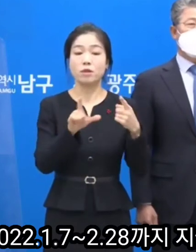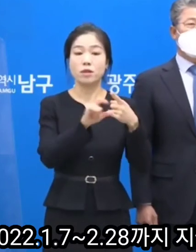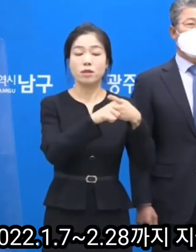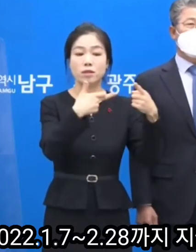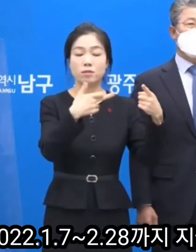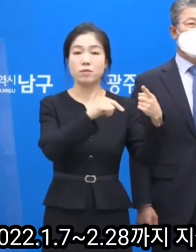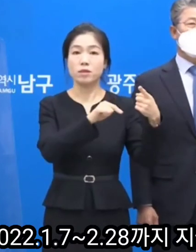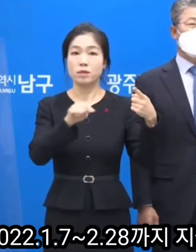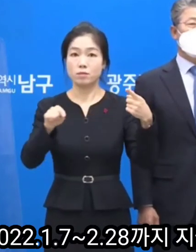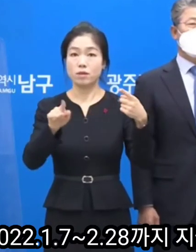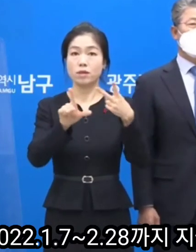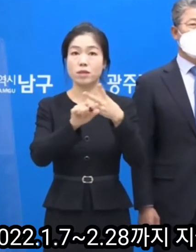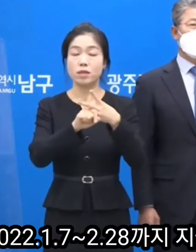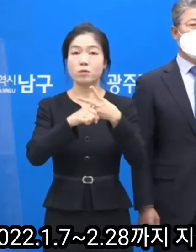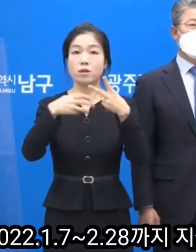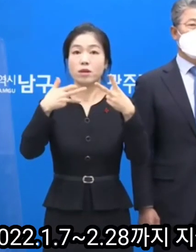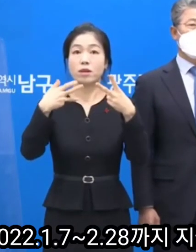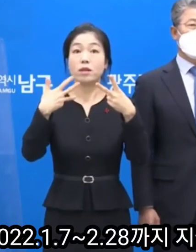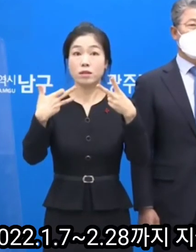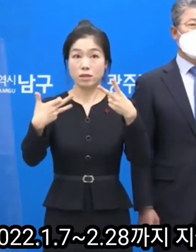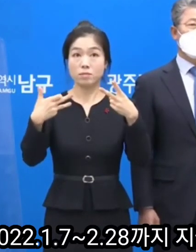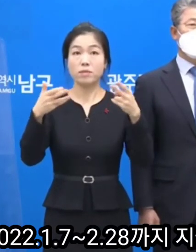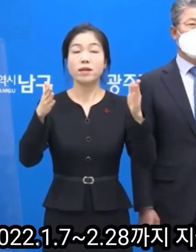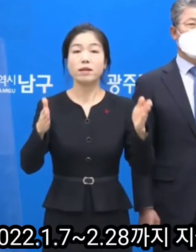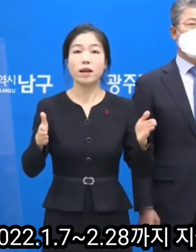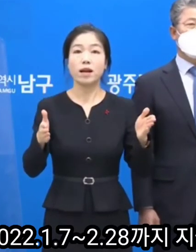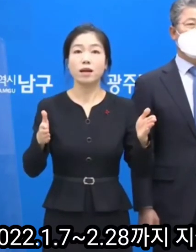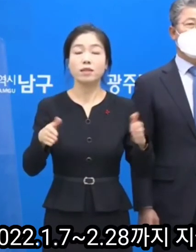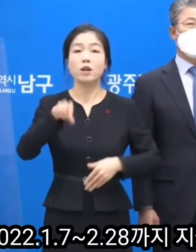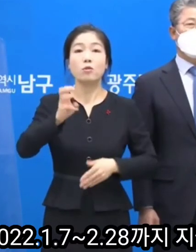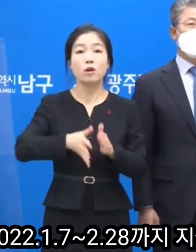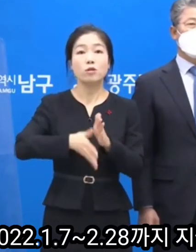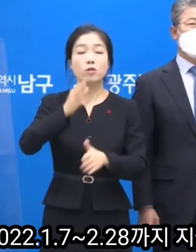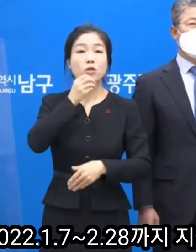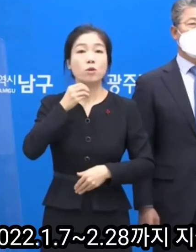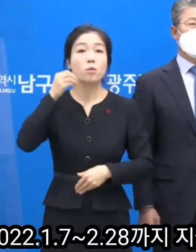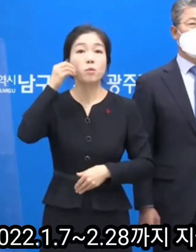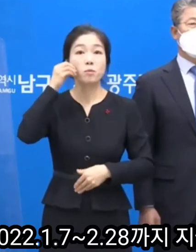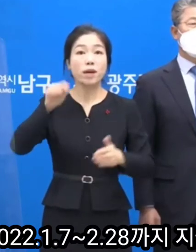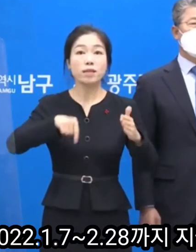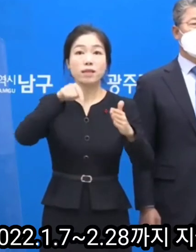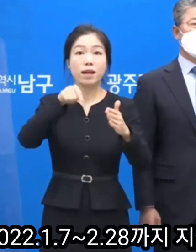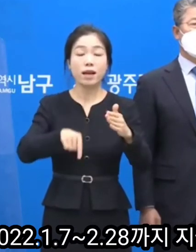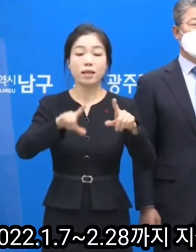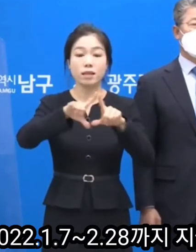1월 17일부터 2월 18일까지 광주광역시 홈페이지 내